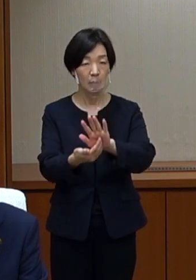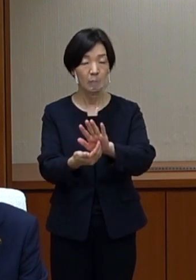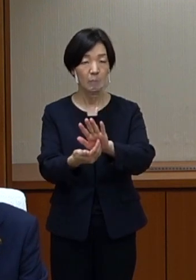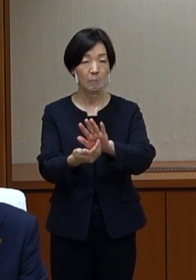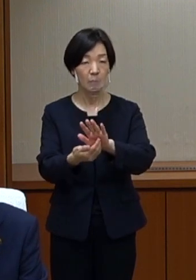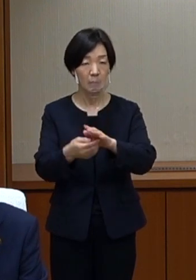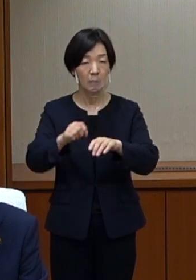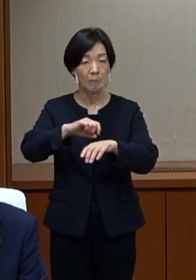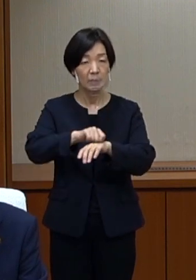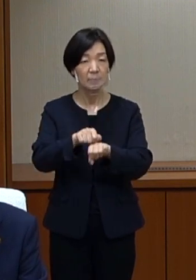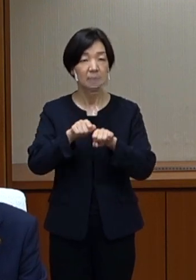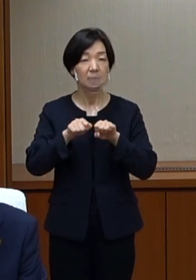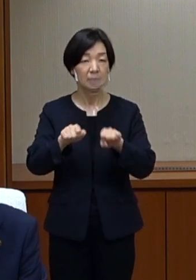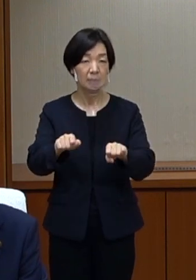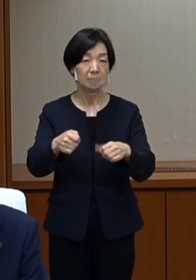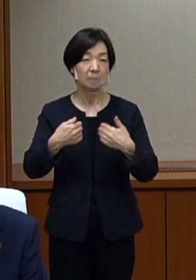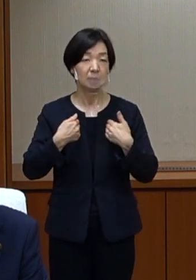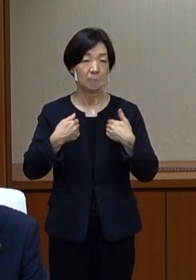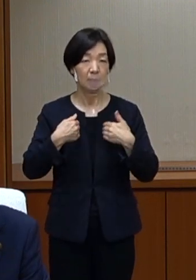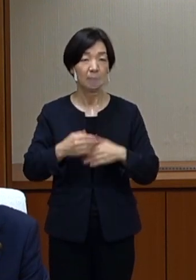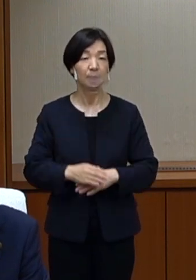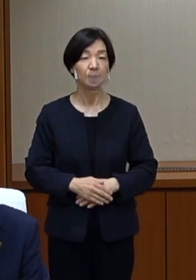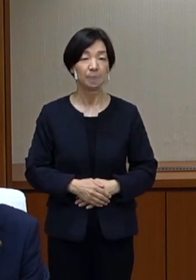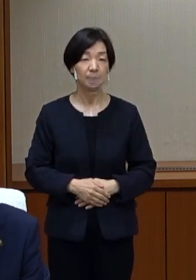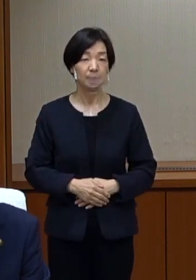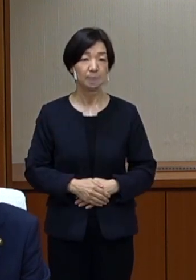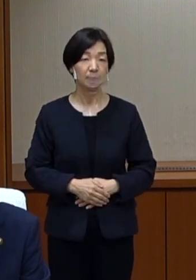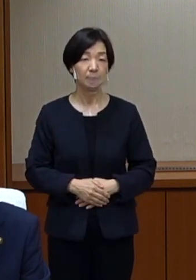底していただく必要があります。